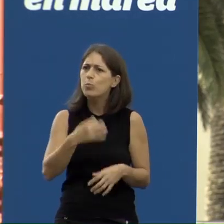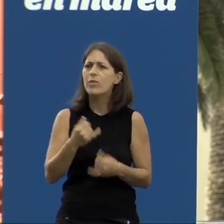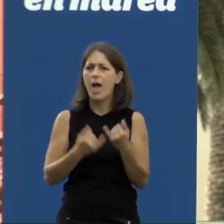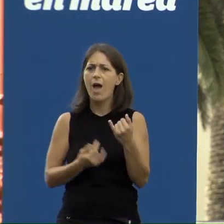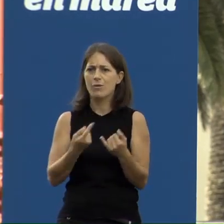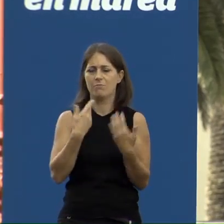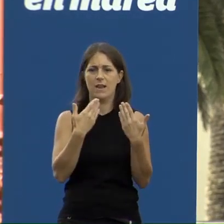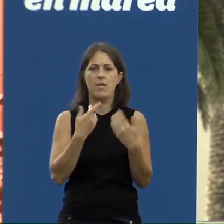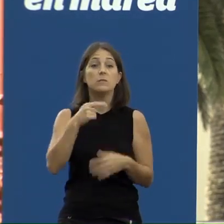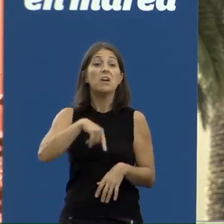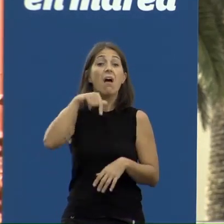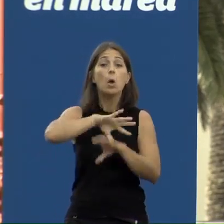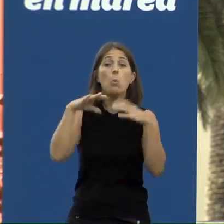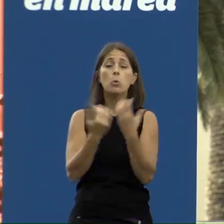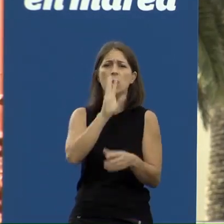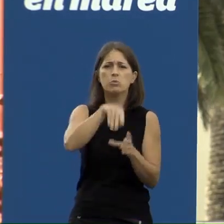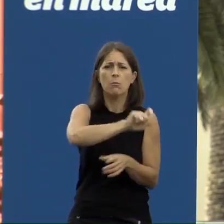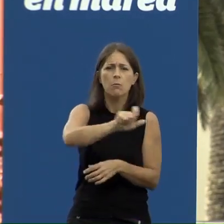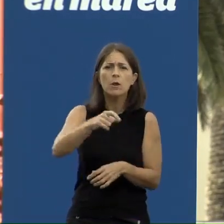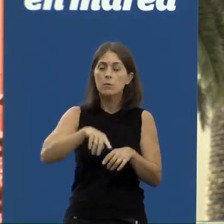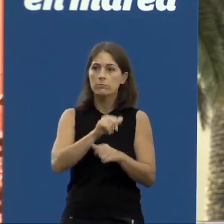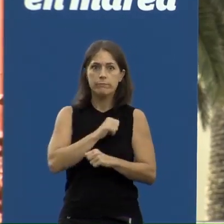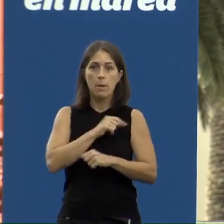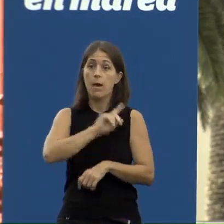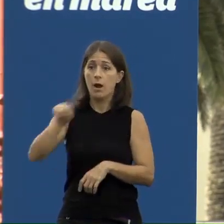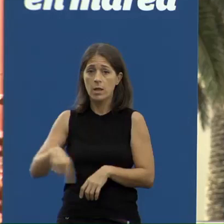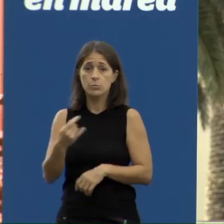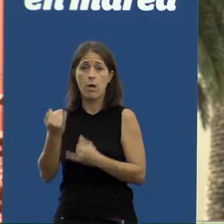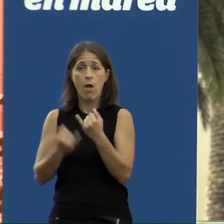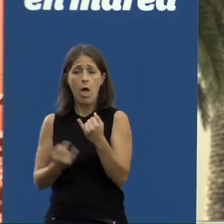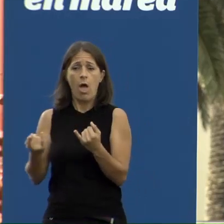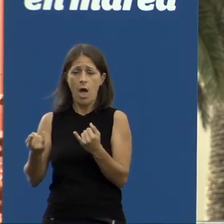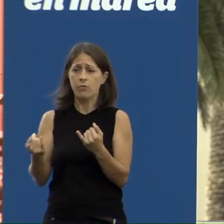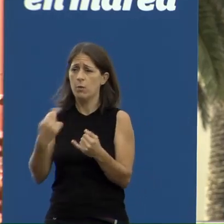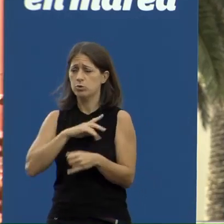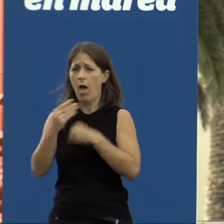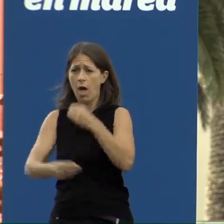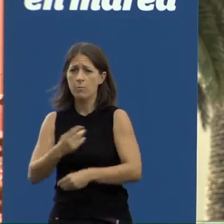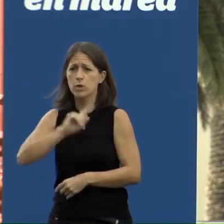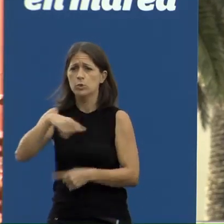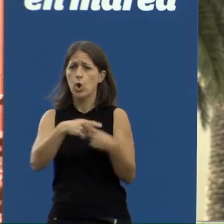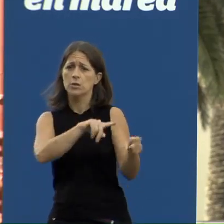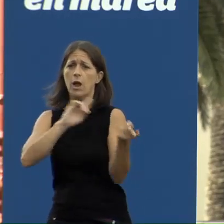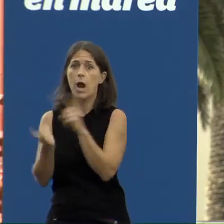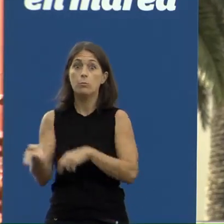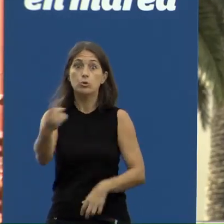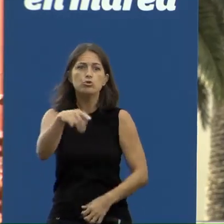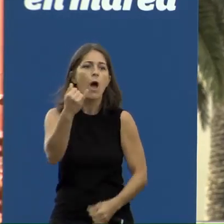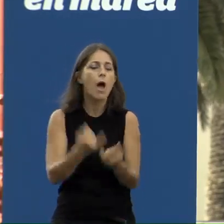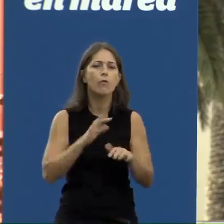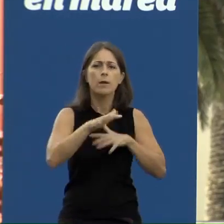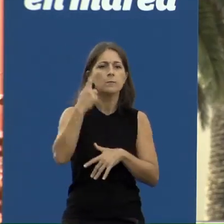clases de persoas, as que esperan a que as cousas suceden e os que facemos que as cousas pasen. Todos os que estades hoxe aquí, todos os que creesen en